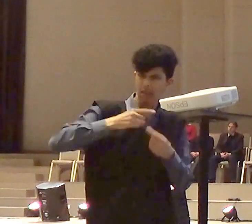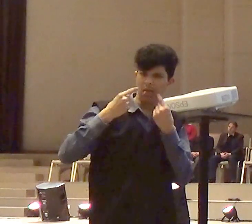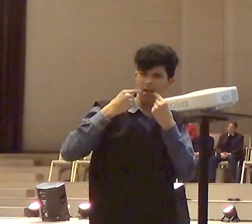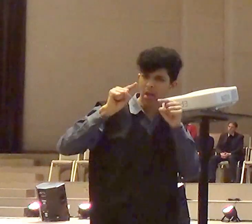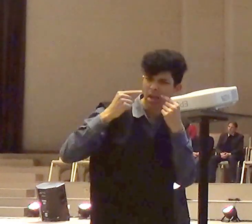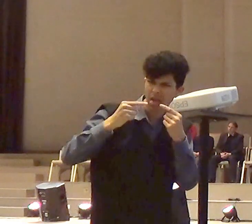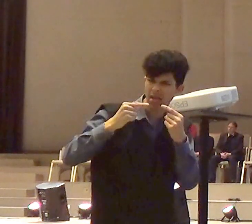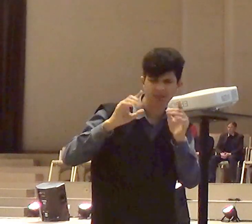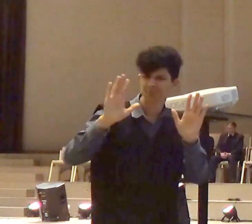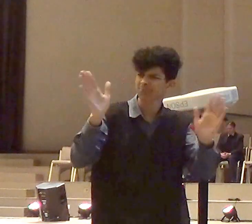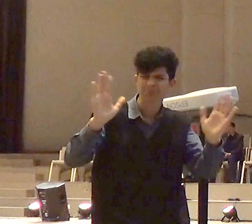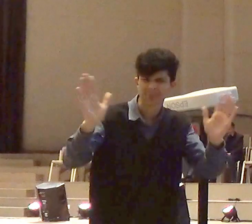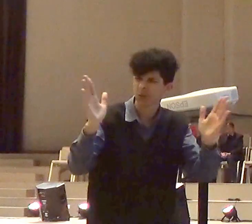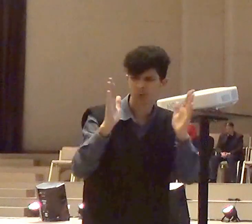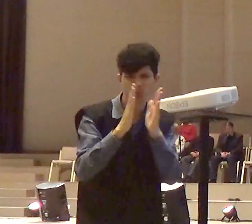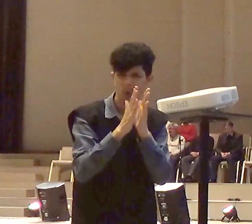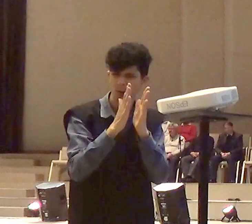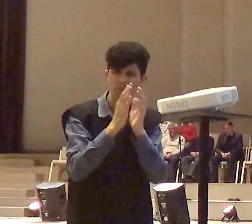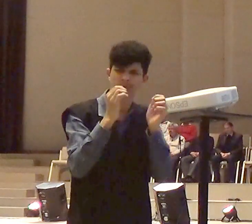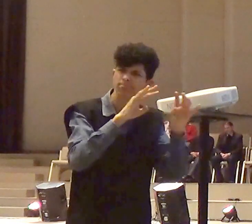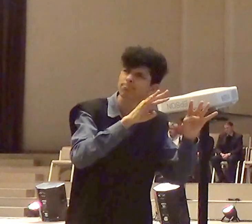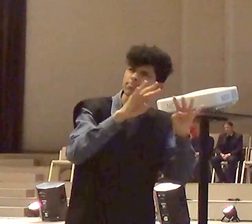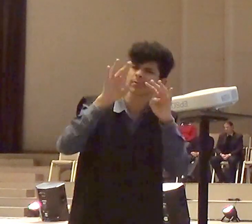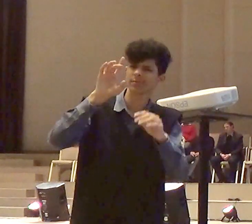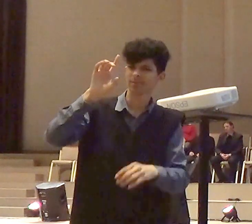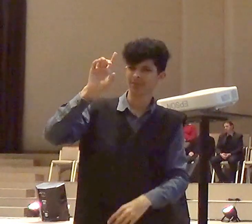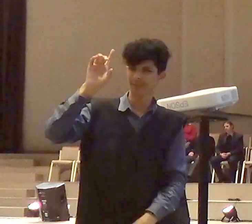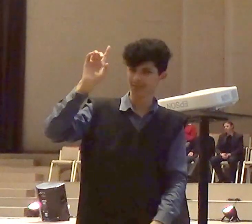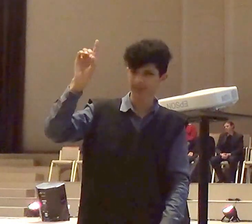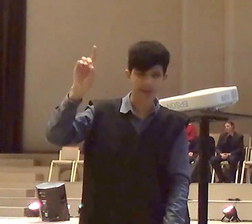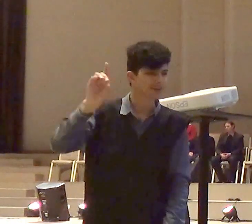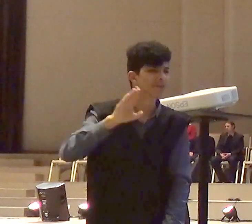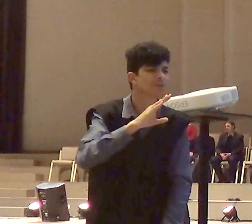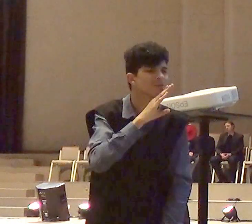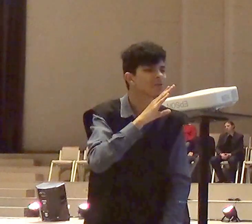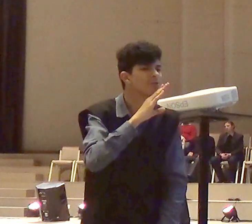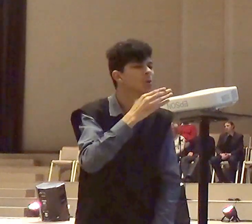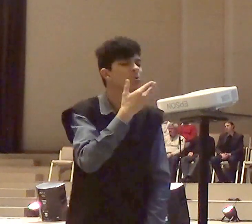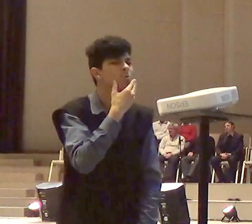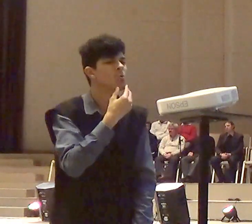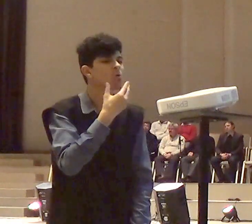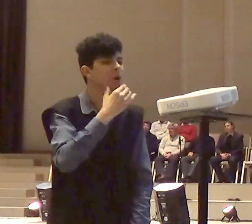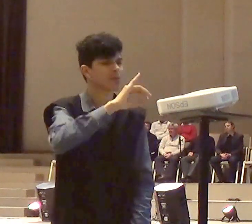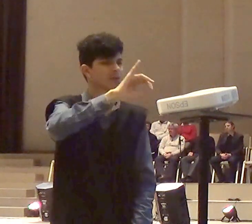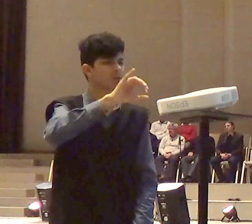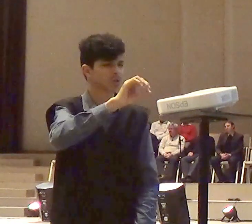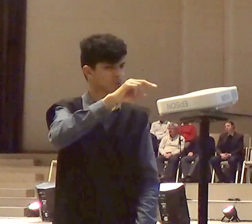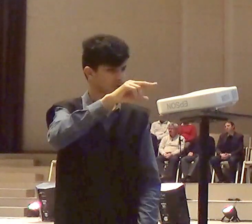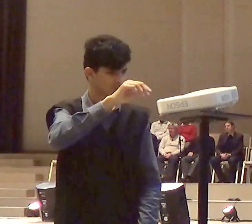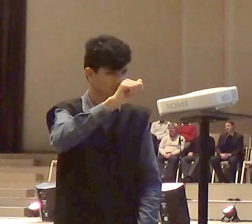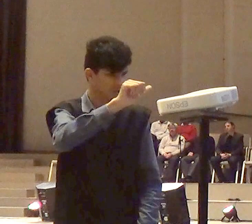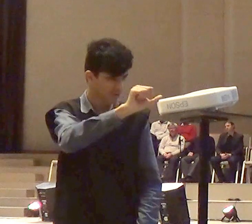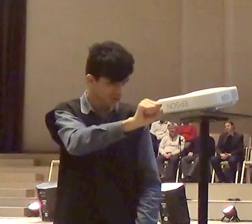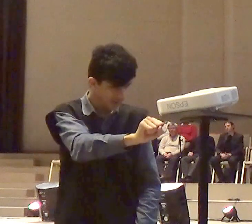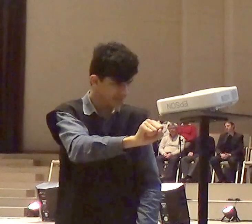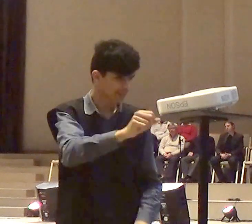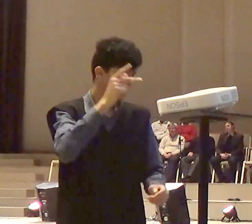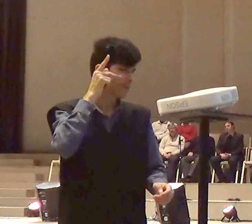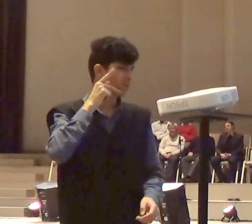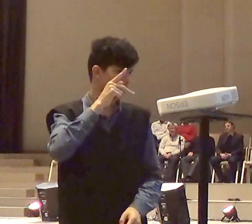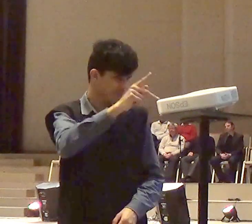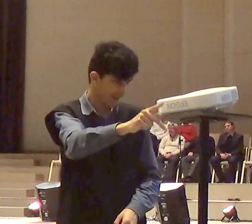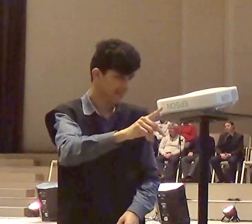pode ficar lutando com Deus como Jonas lutou contra a vontade de Deus e só pode orar